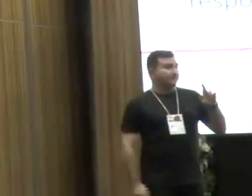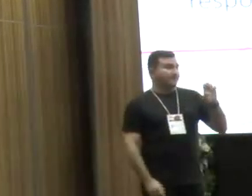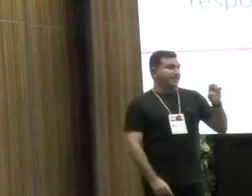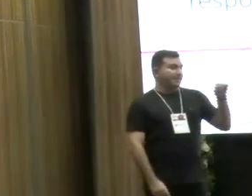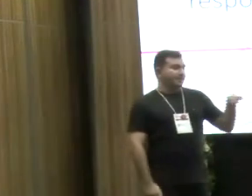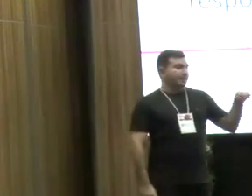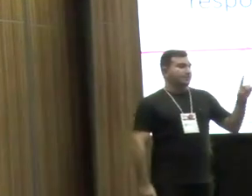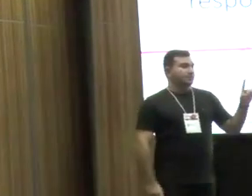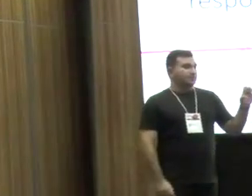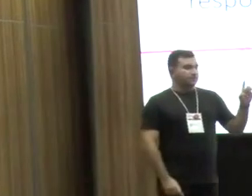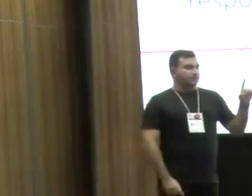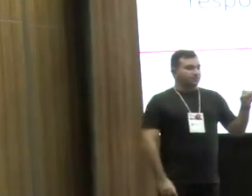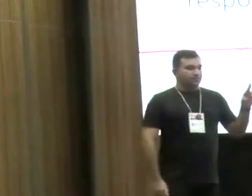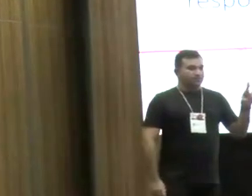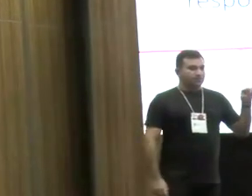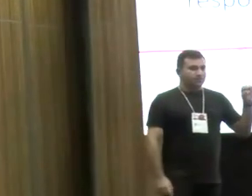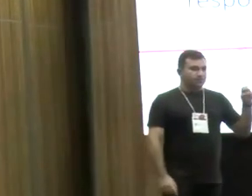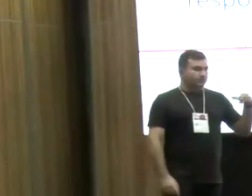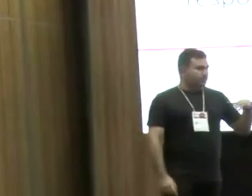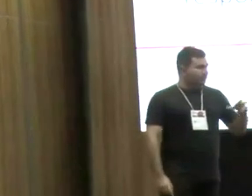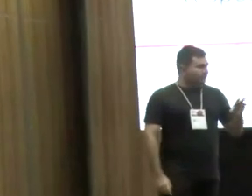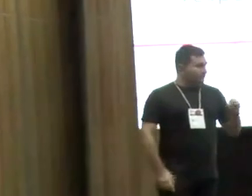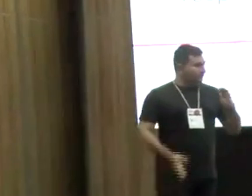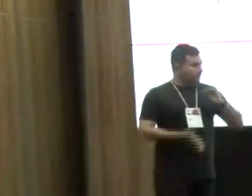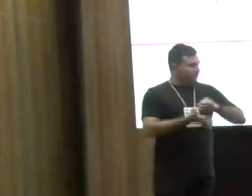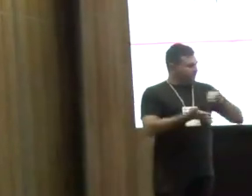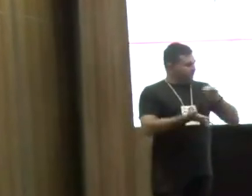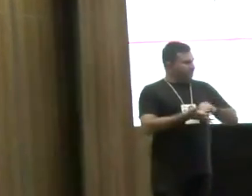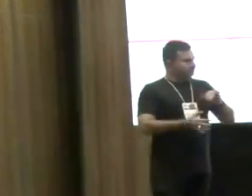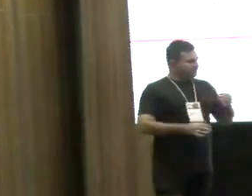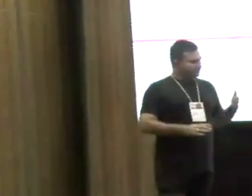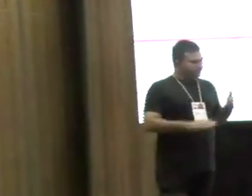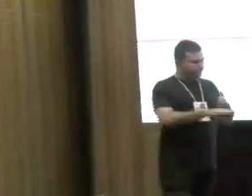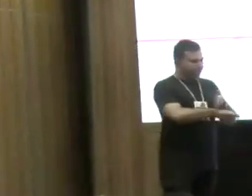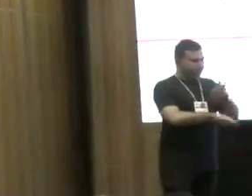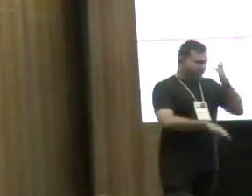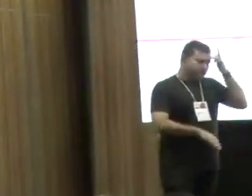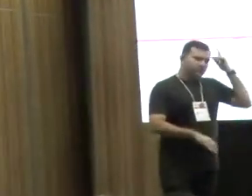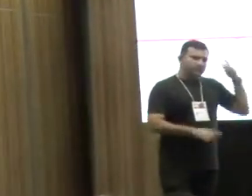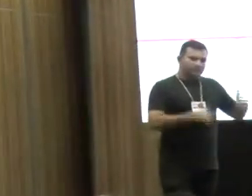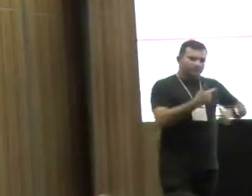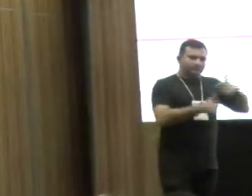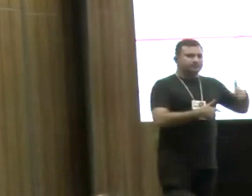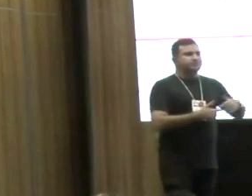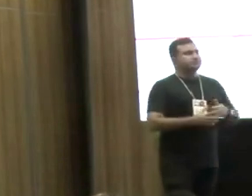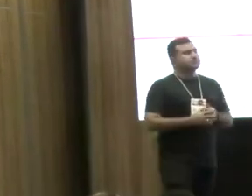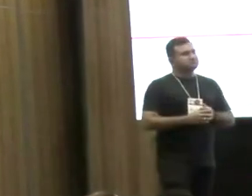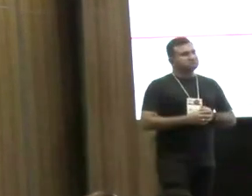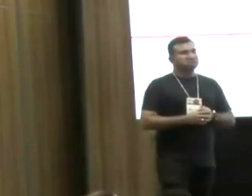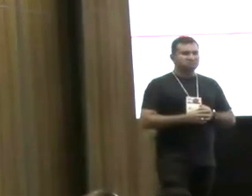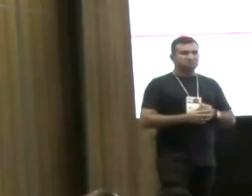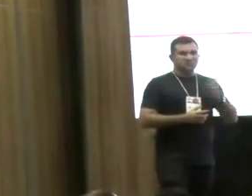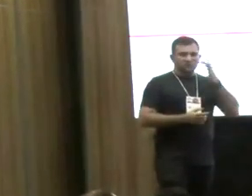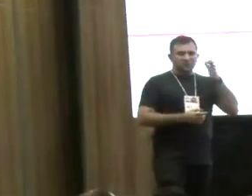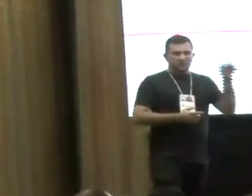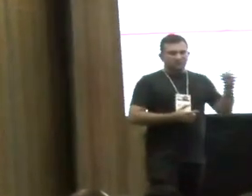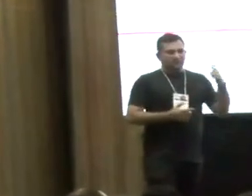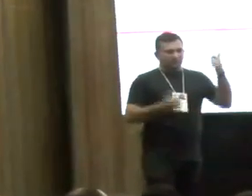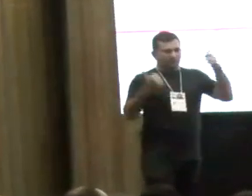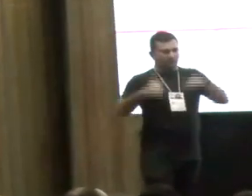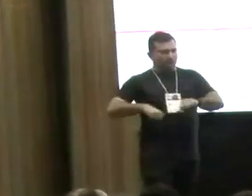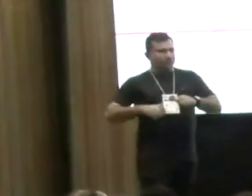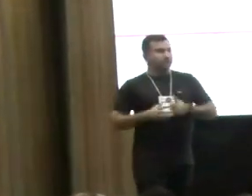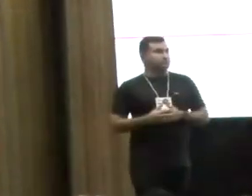oportunidades e sem as políticas necessárias para fazê-lo acontecer. E